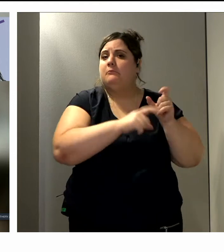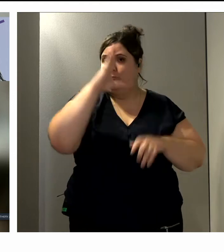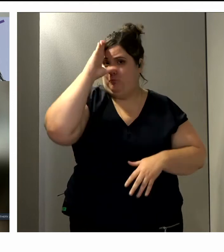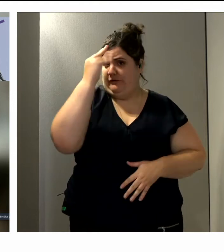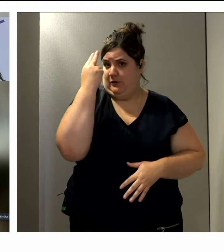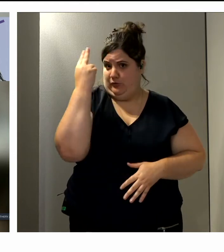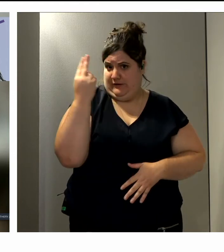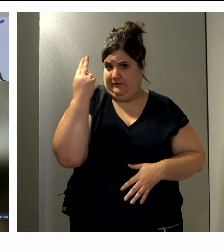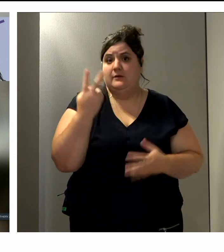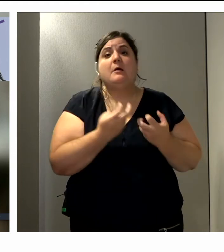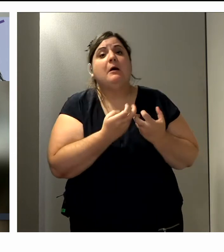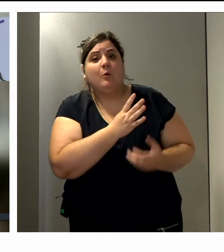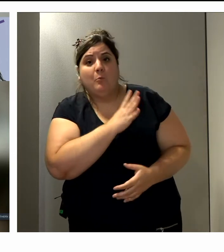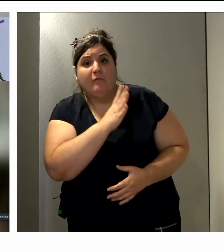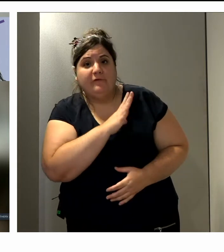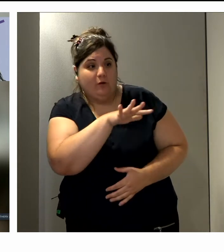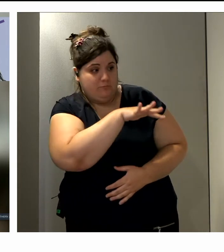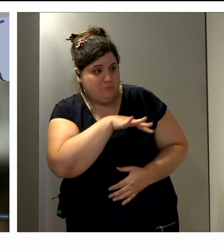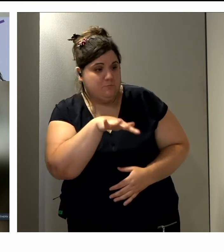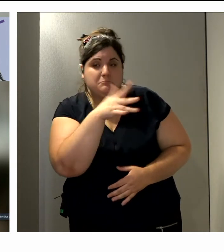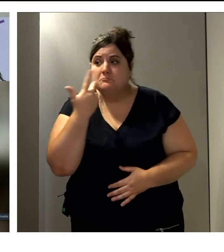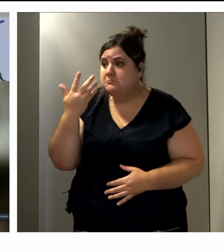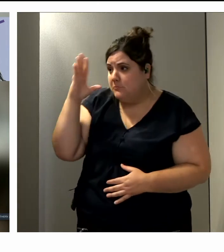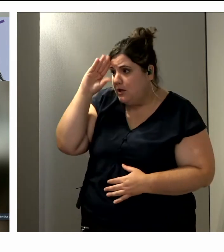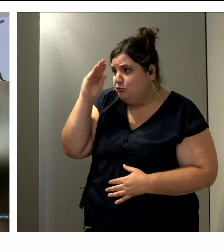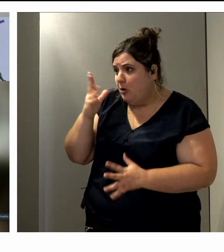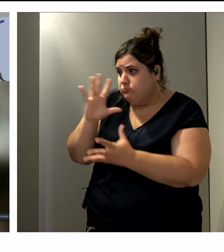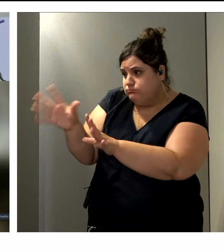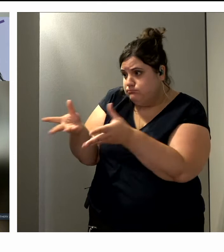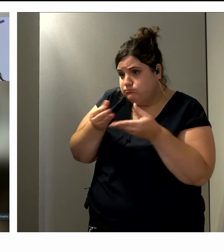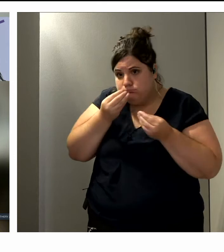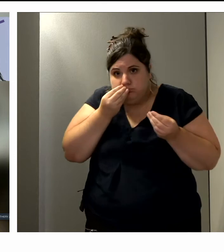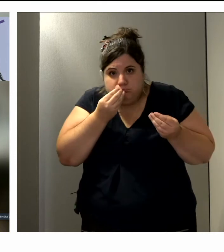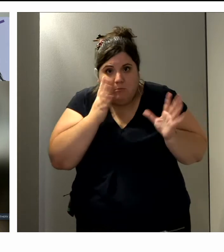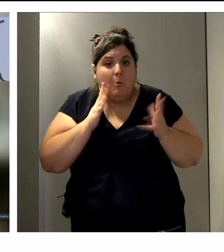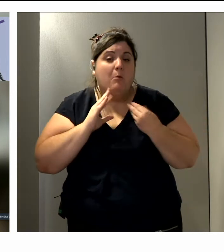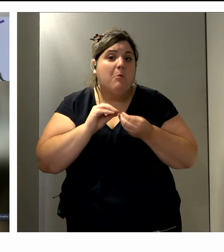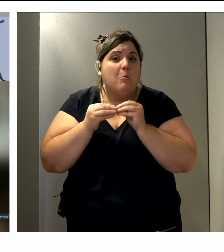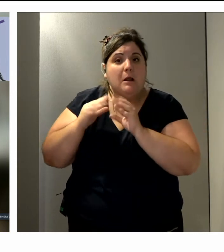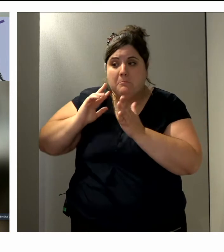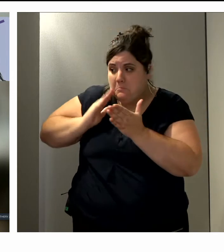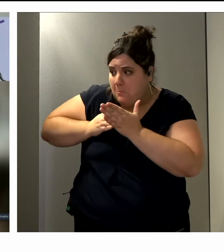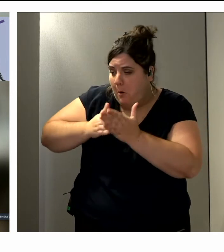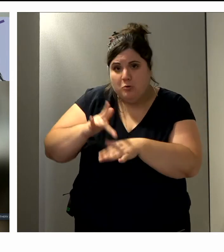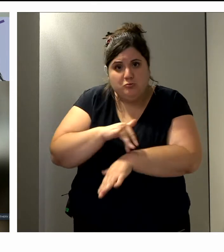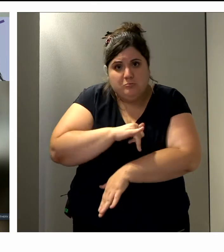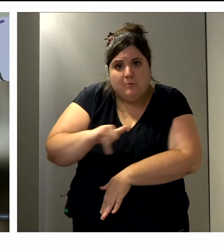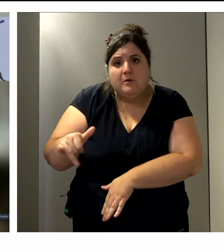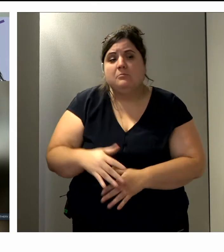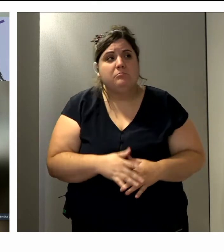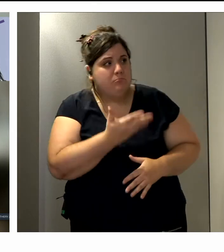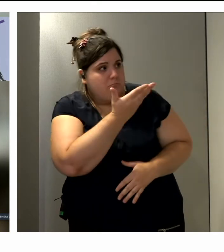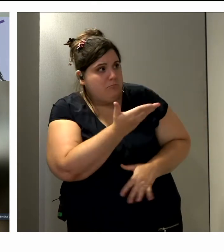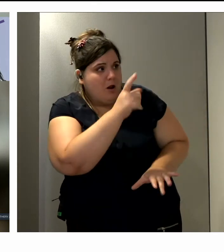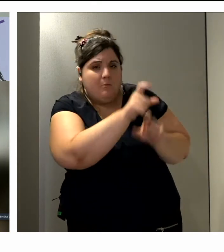universitaire et les professeurs eux-mêmes, je n'ai jamais rencontré de difficultés par rapport à ça. la plupart des professeurs, des chargés de TD